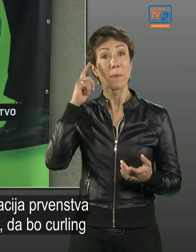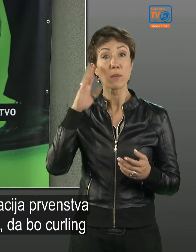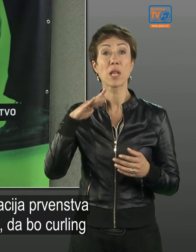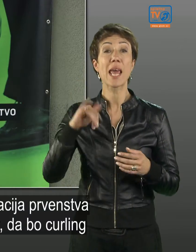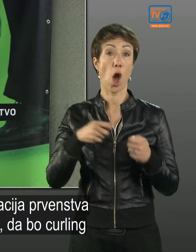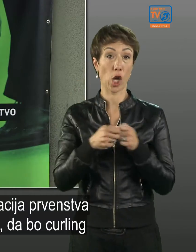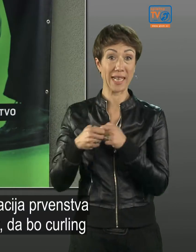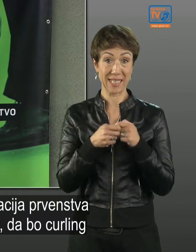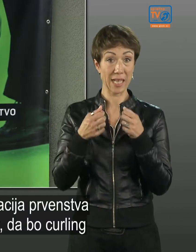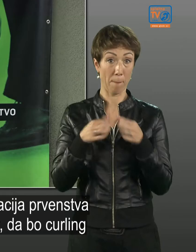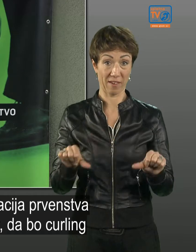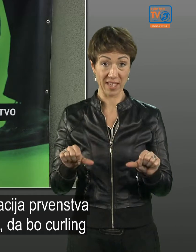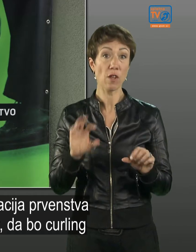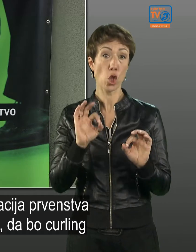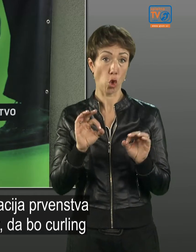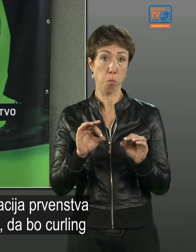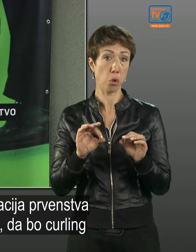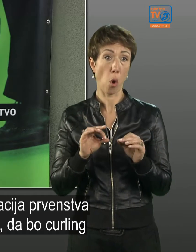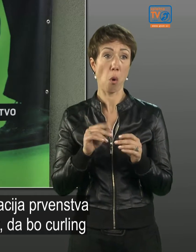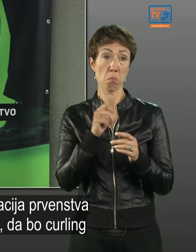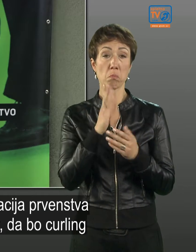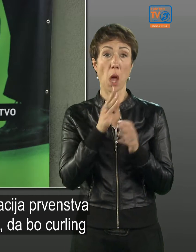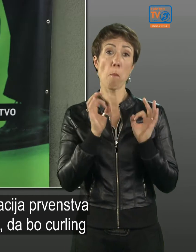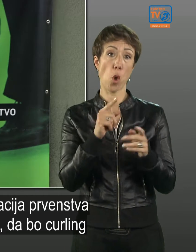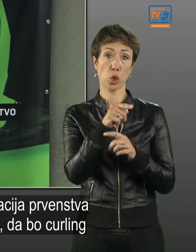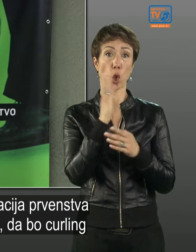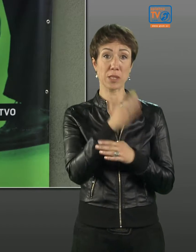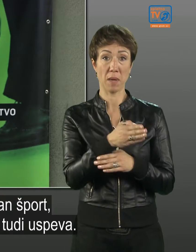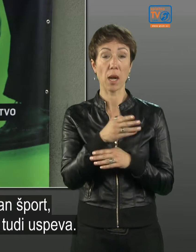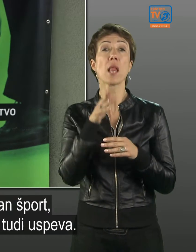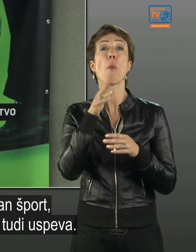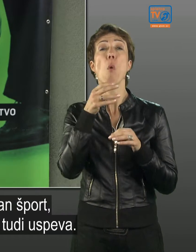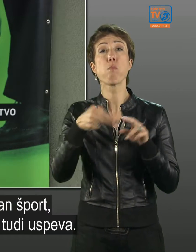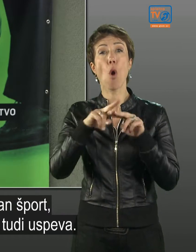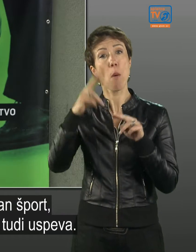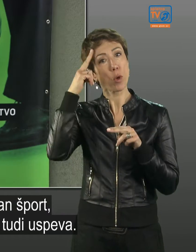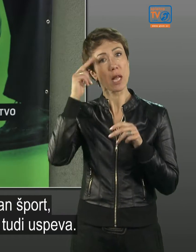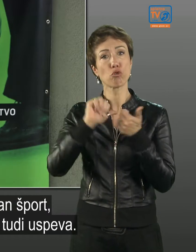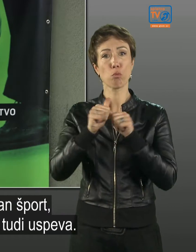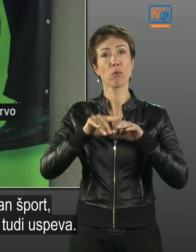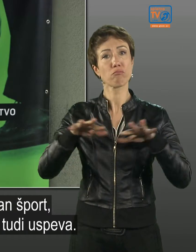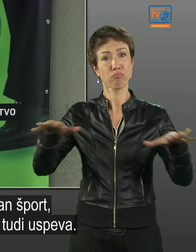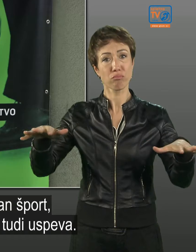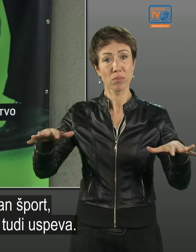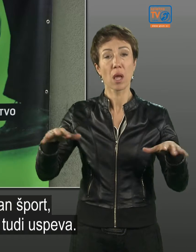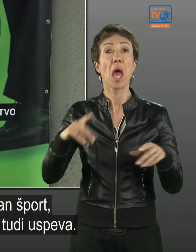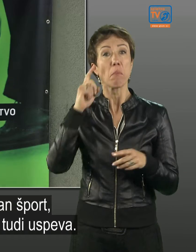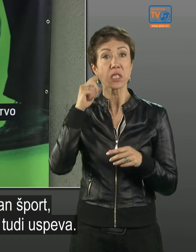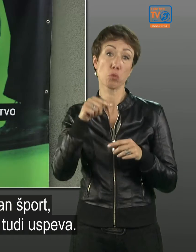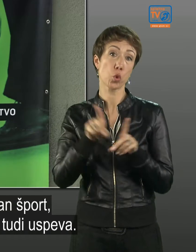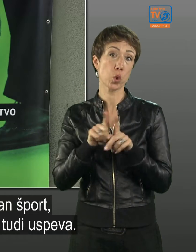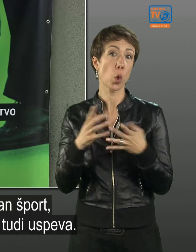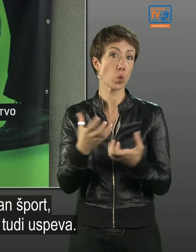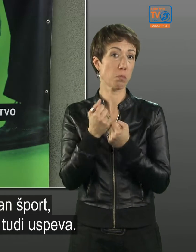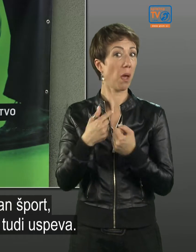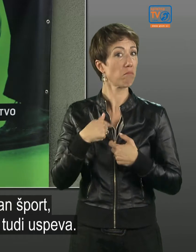Mislimo, da je organizacija prvenstva en dober korak v to smer, da bo krlin postal bolj poznan šport in mislim, da nam